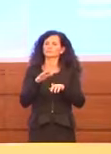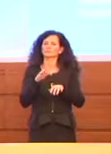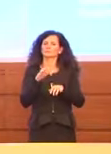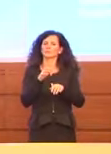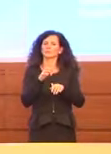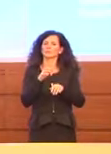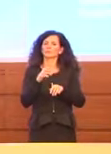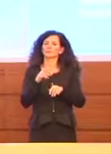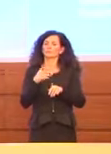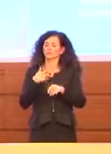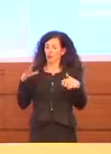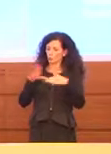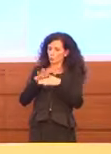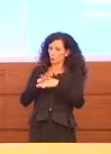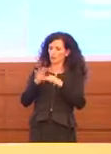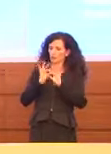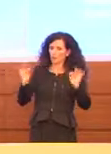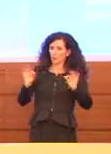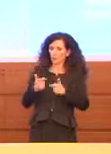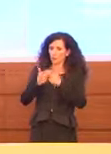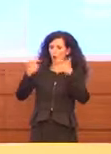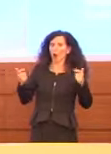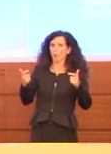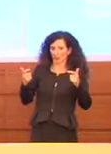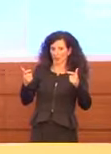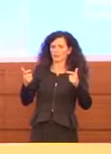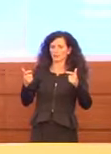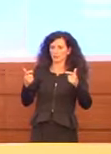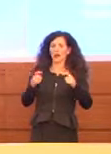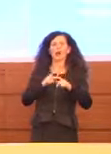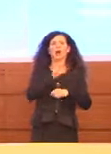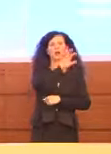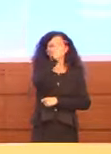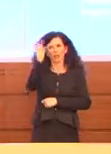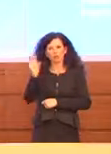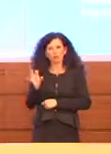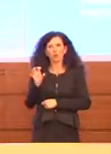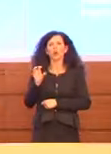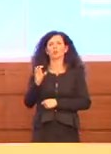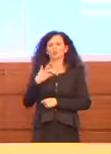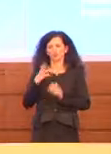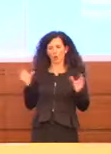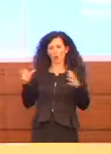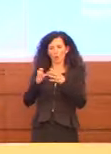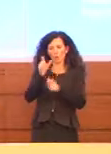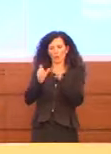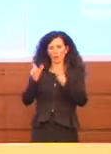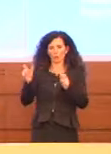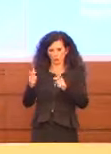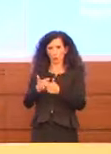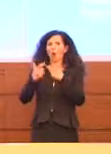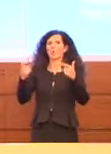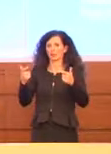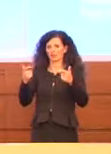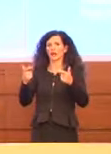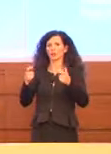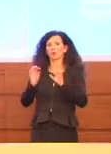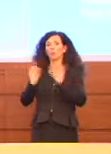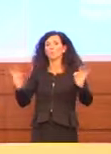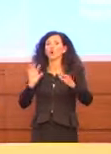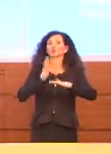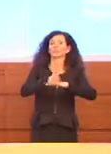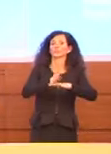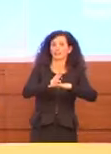faranno questo a livello regionale ci sono stati degli aumenti di organico molto consistenti non